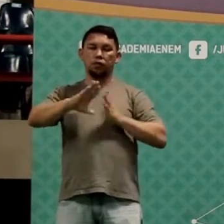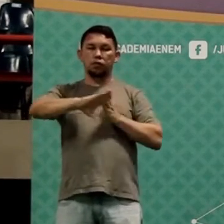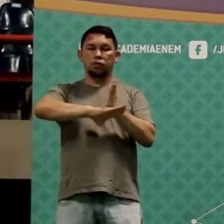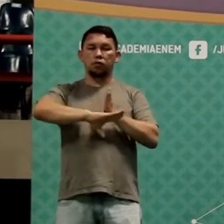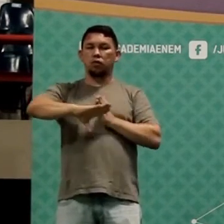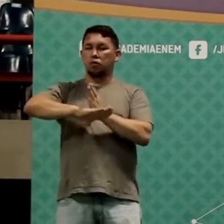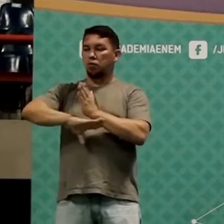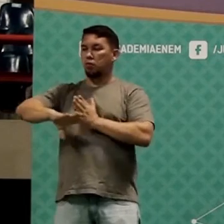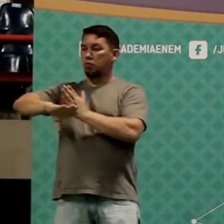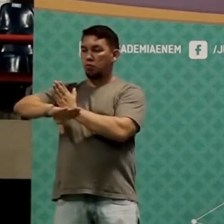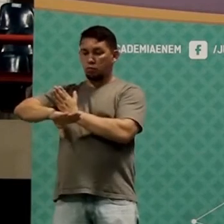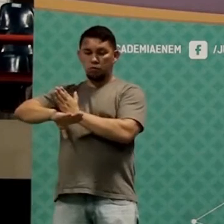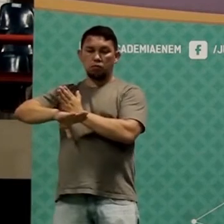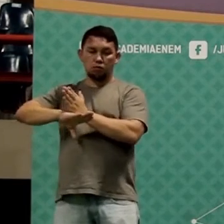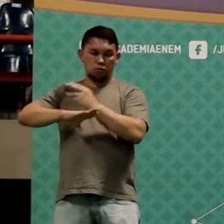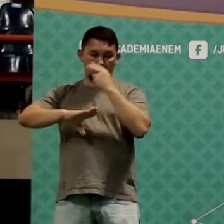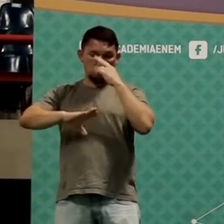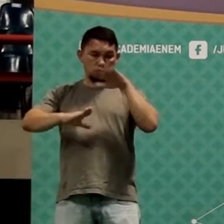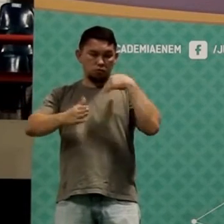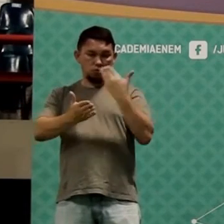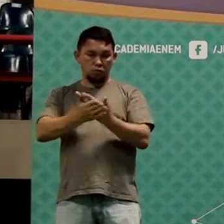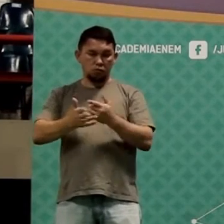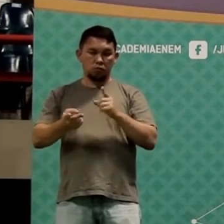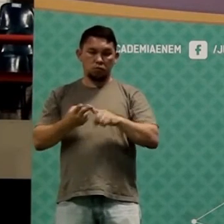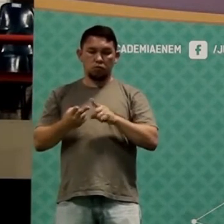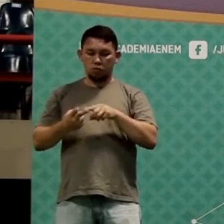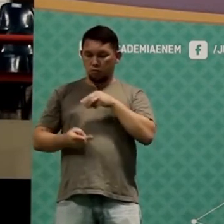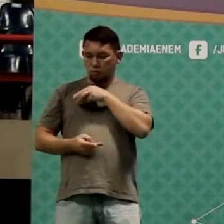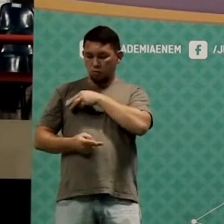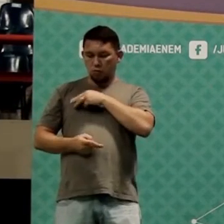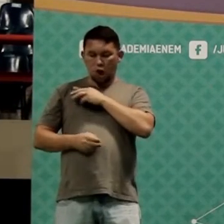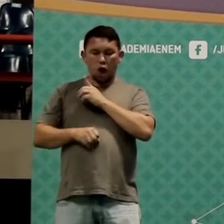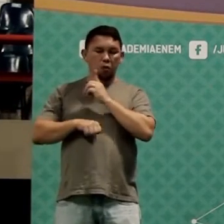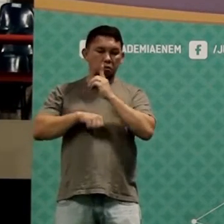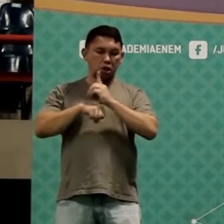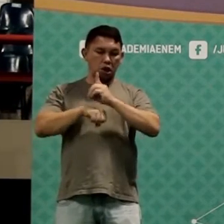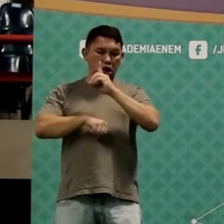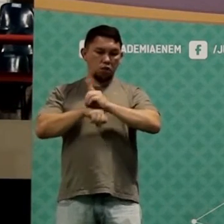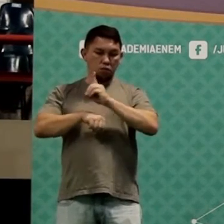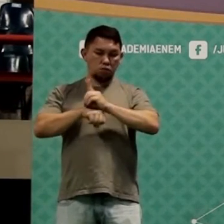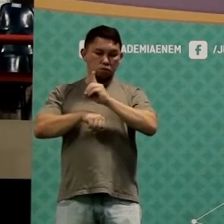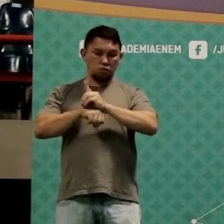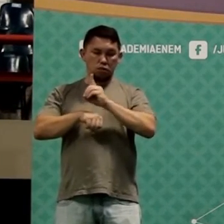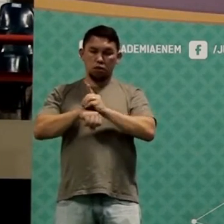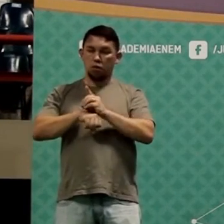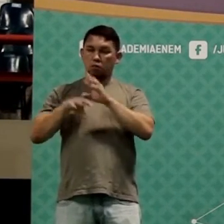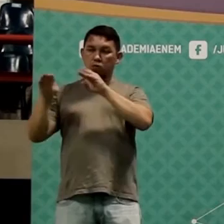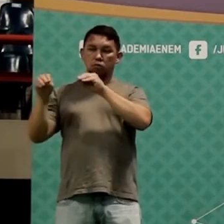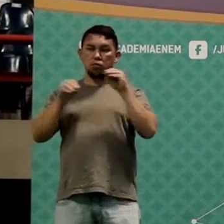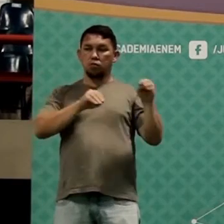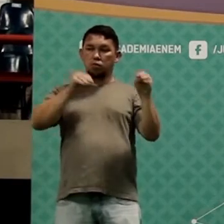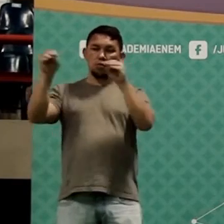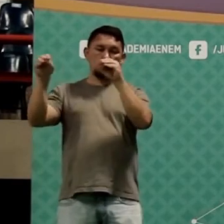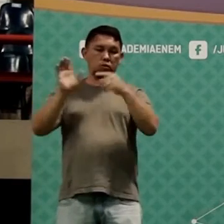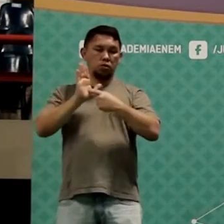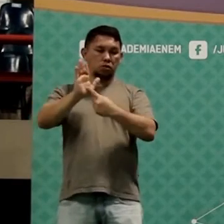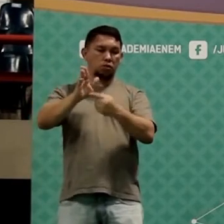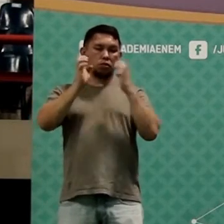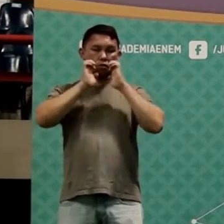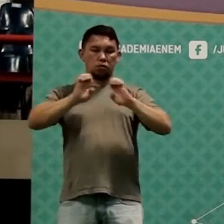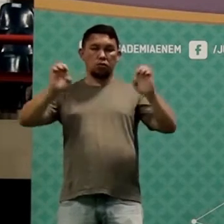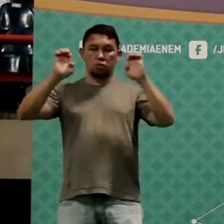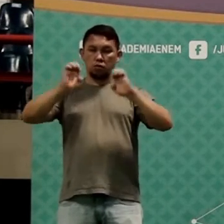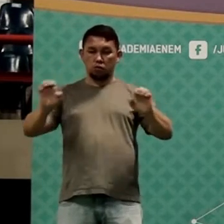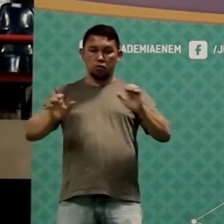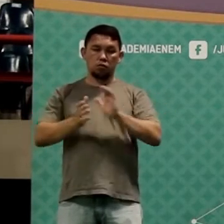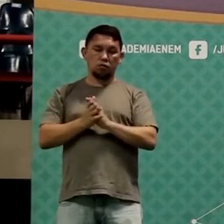em porta. Até hoje nós temos os mórmons que migram levando o evangelho, por exemplo. Tá certo?